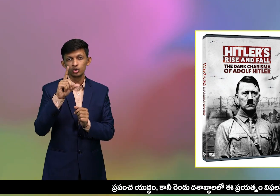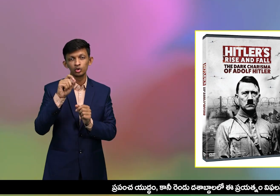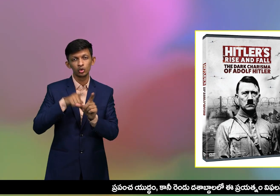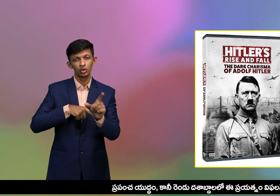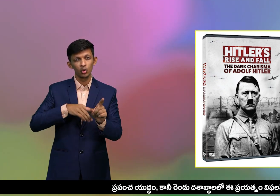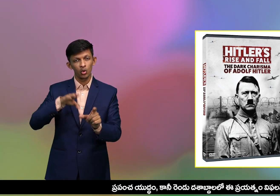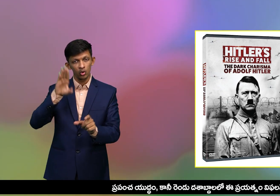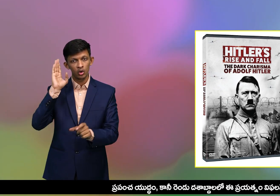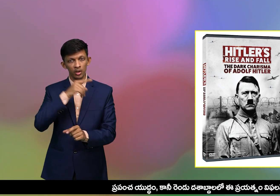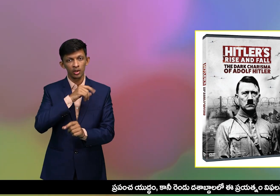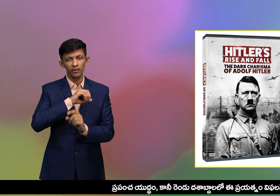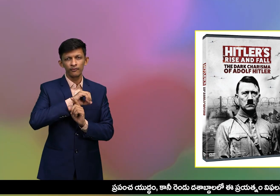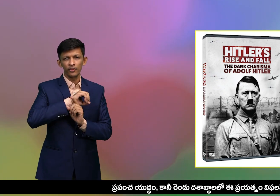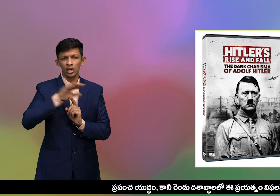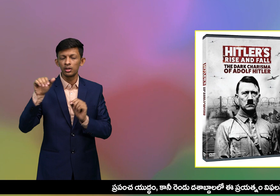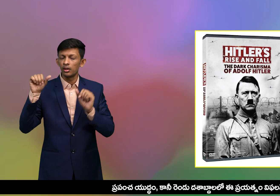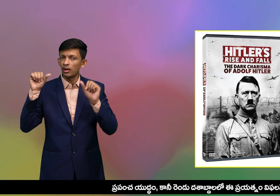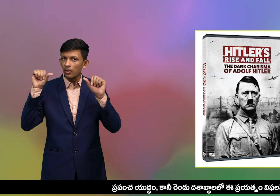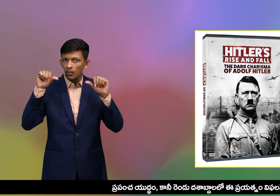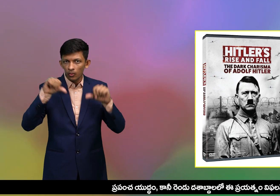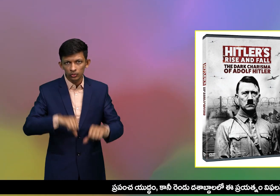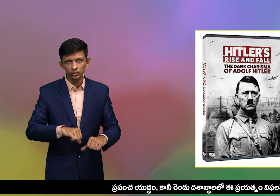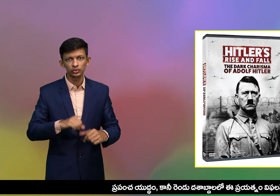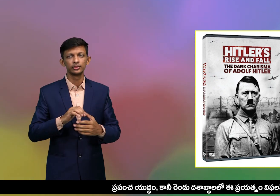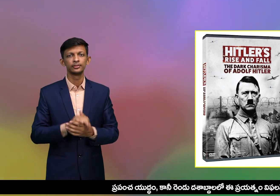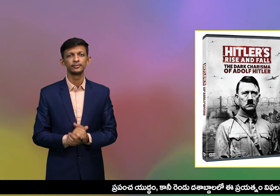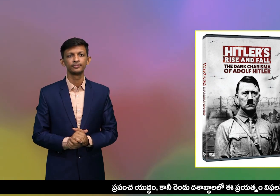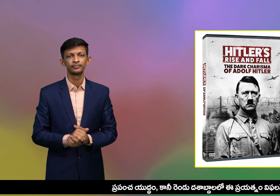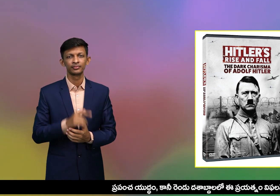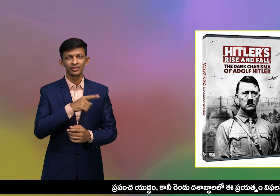ఈ ప్రయత్నం విఫలమైంది.